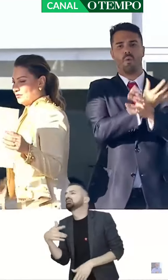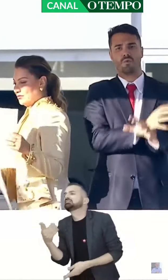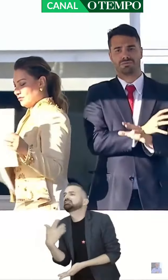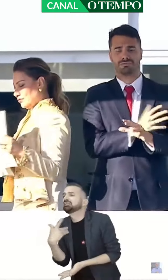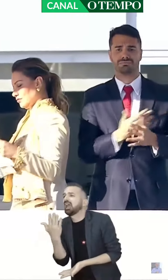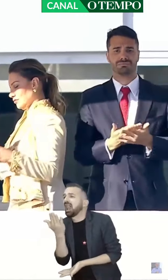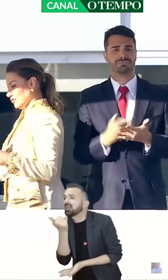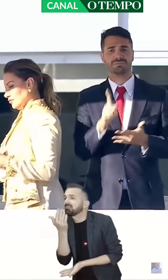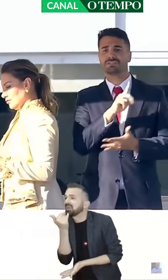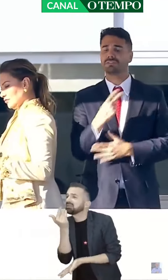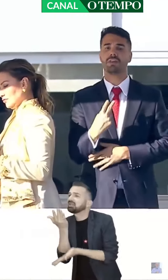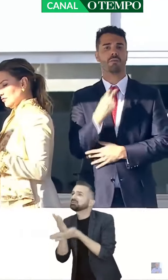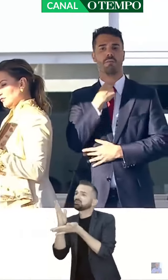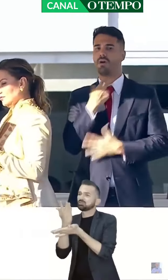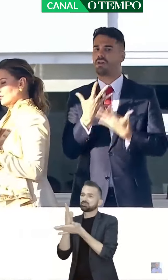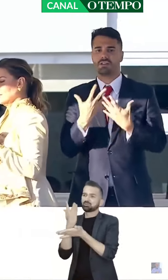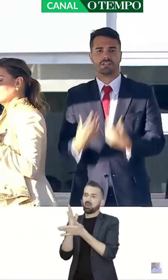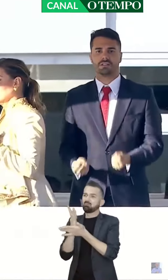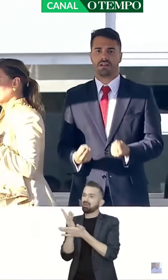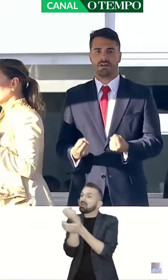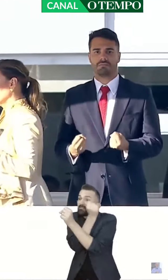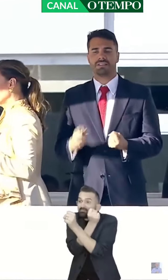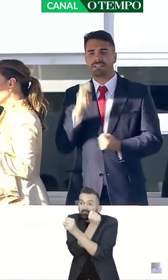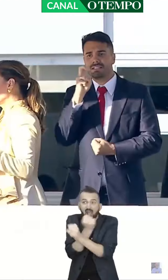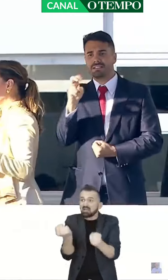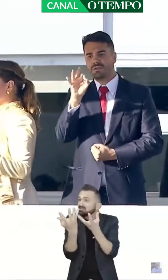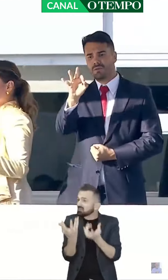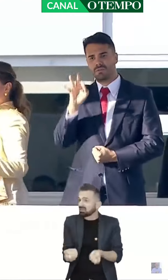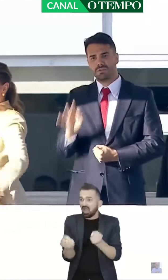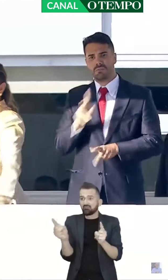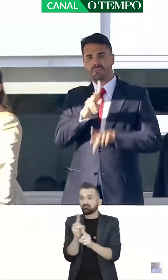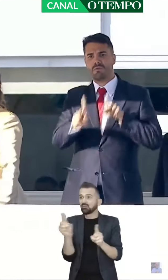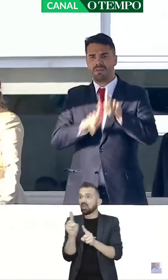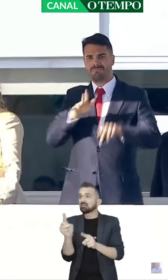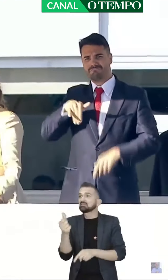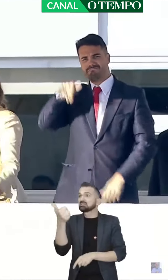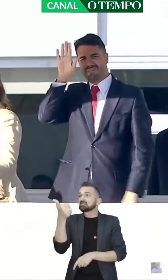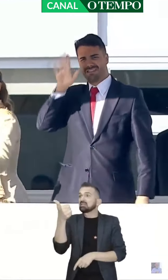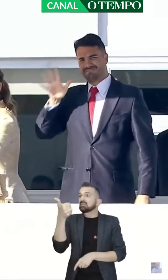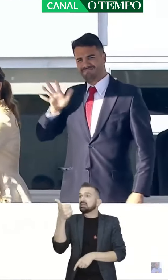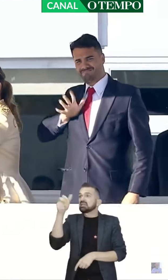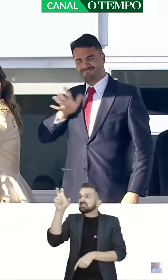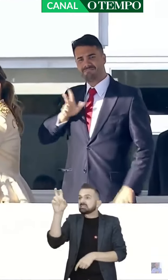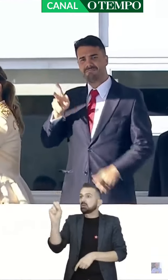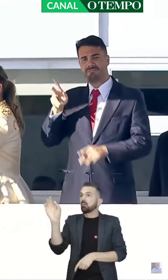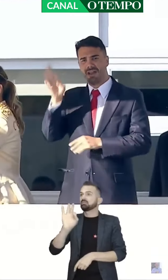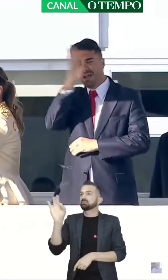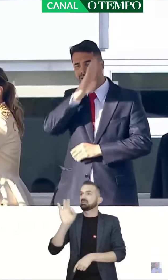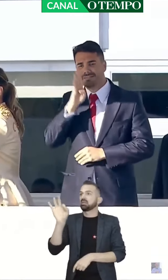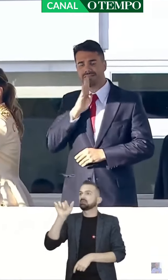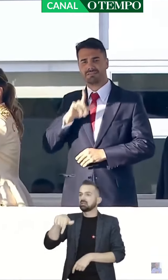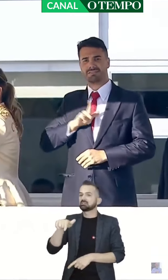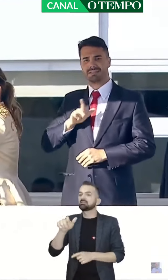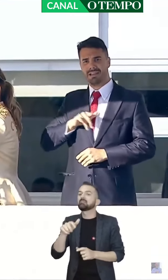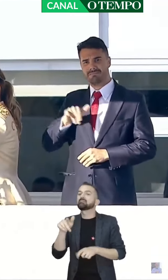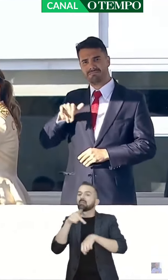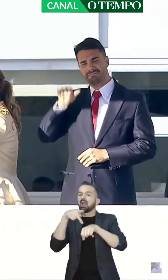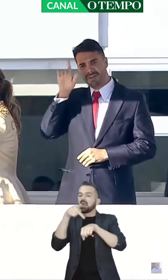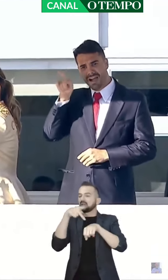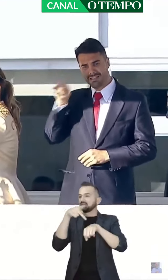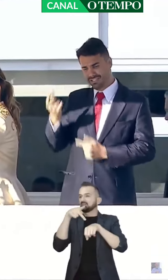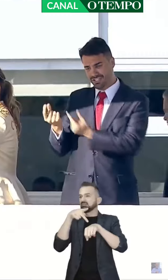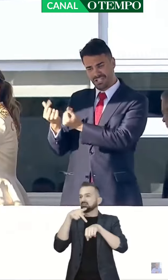É inadmissível que os 5% mais ricos deste país detenham a mesma fatia de